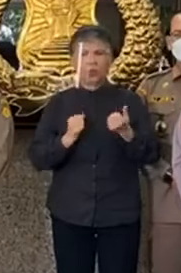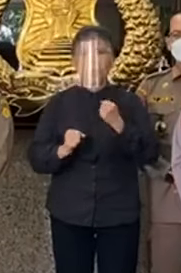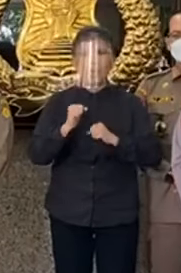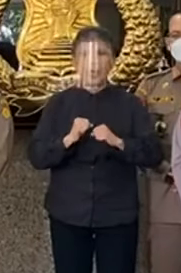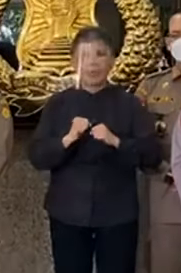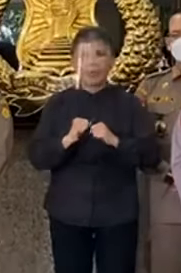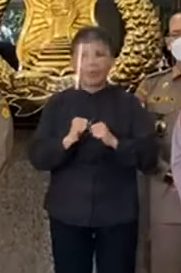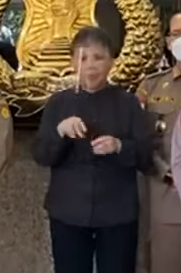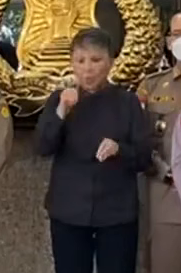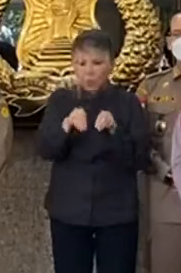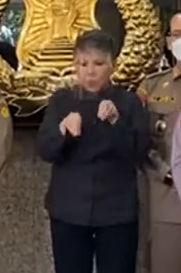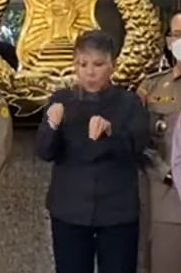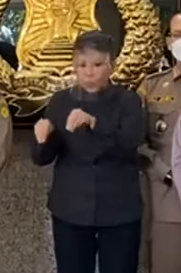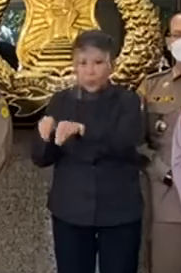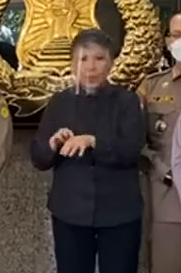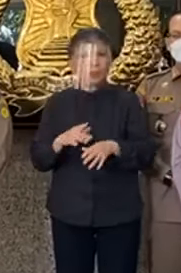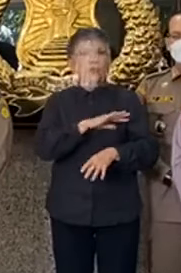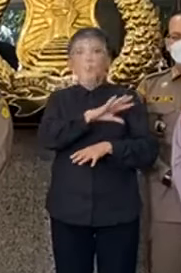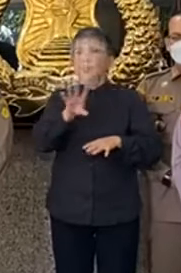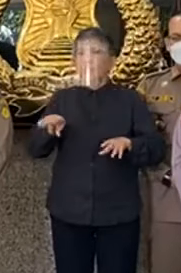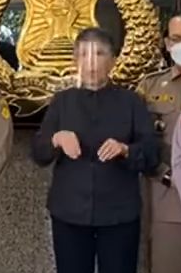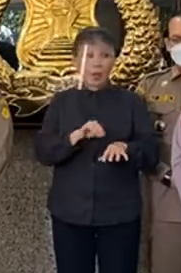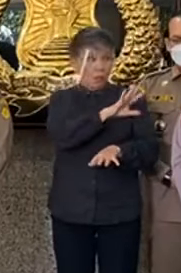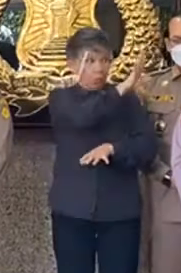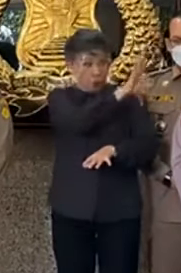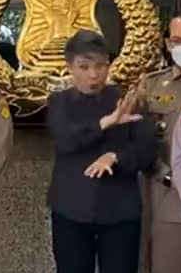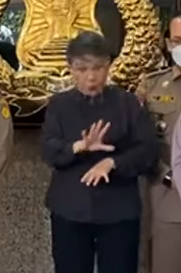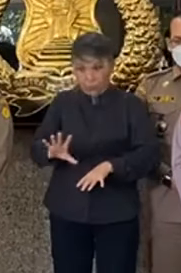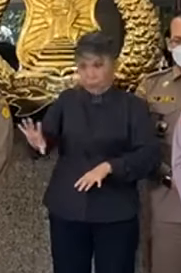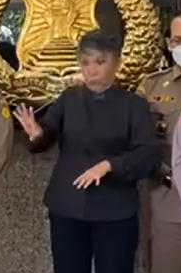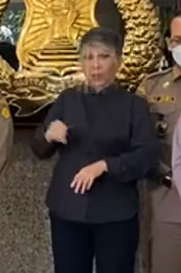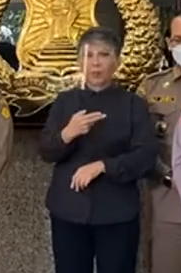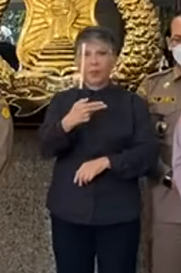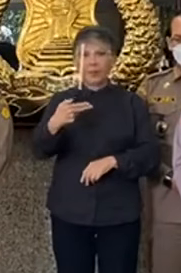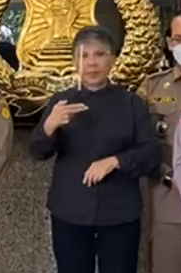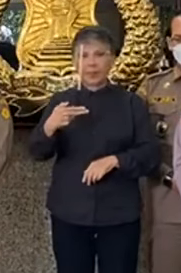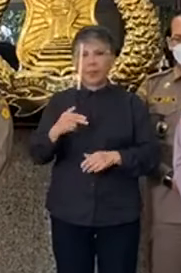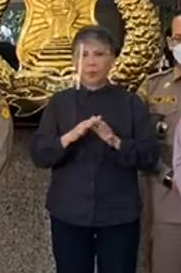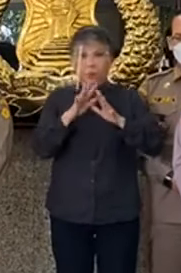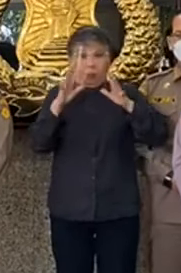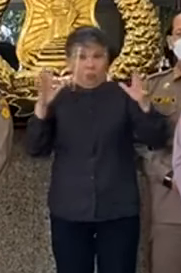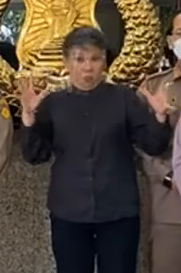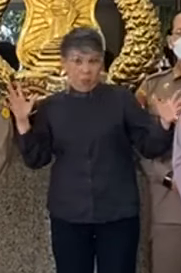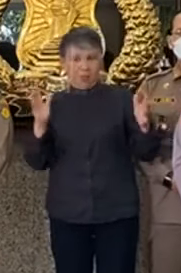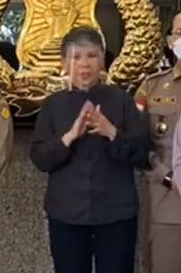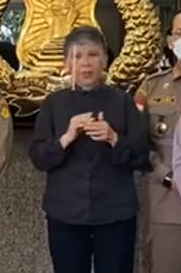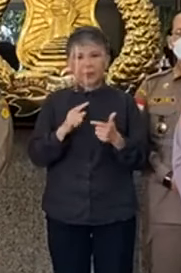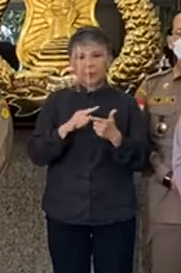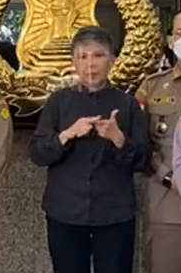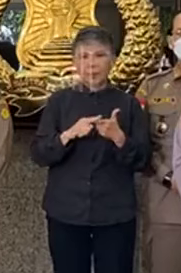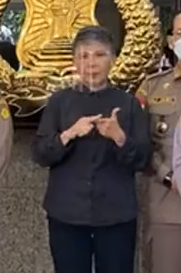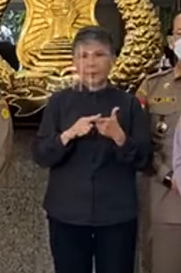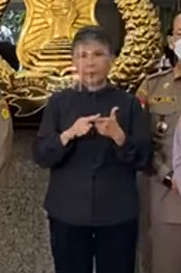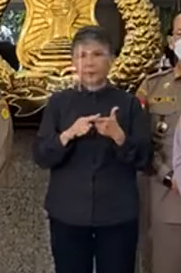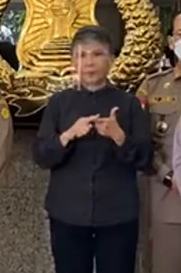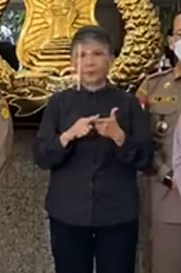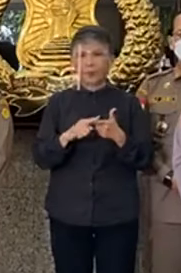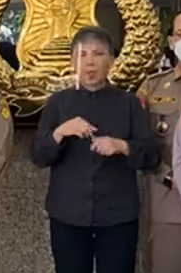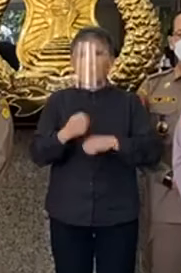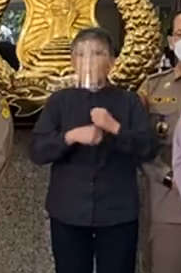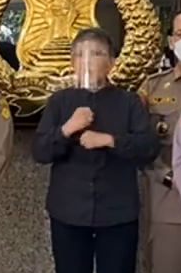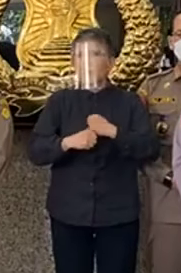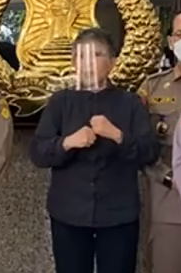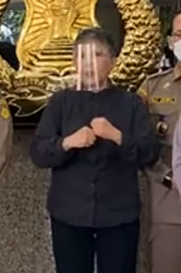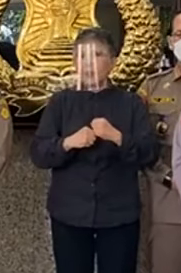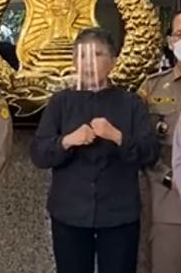melaksanakan budidaya pada semua wilayah yang ada di Indonesia yang sangat luas, maupun dalam rangka